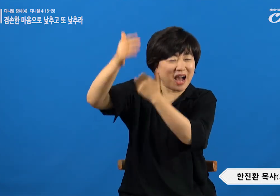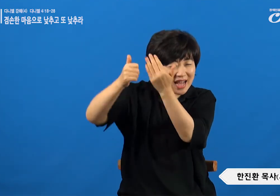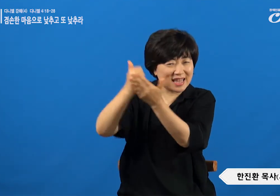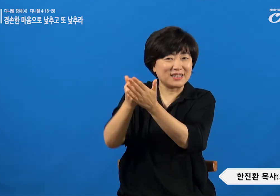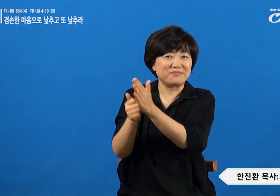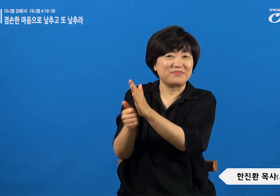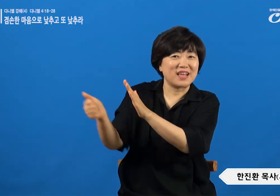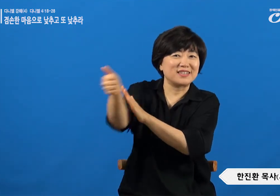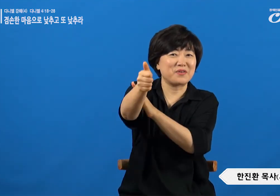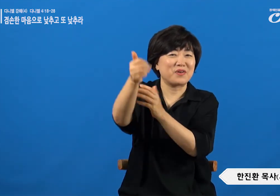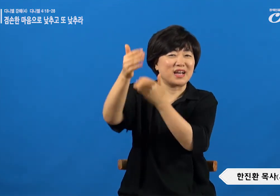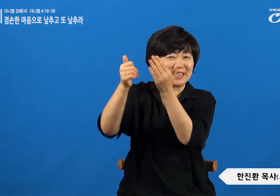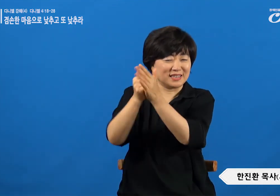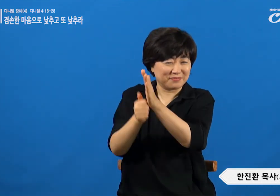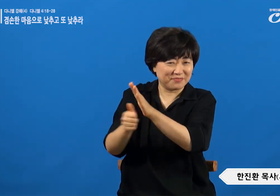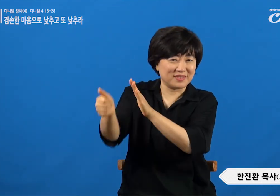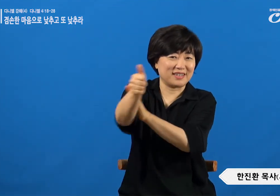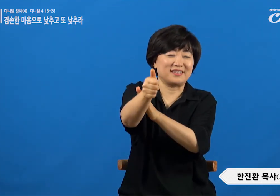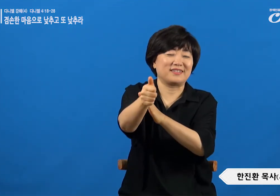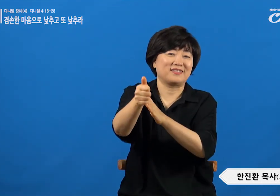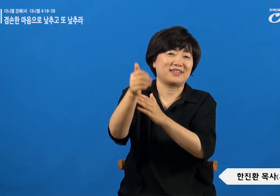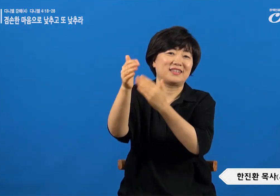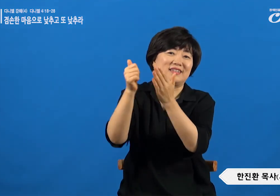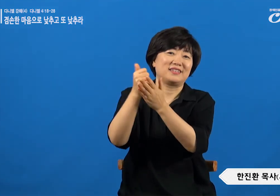하나님을 내세우고 하나님을 자랑하십시오.